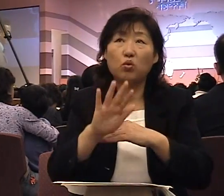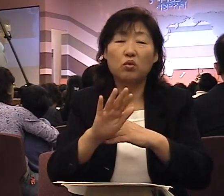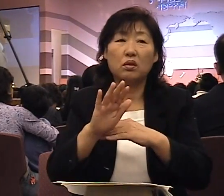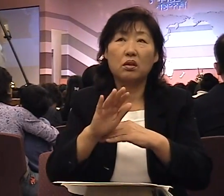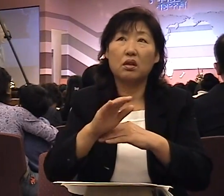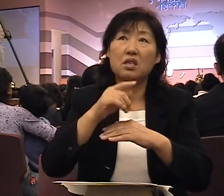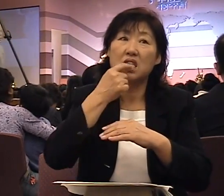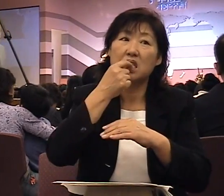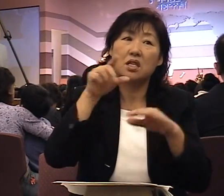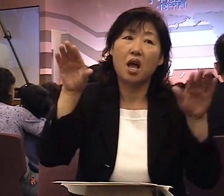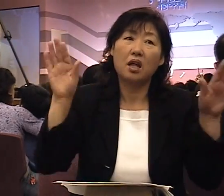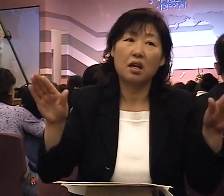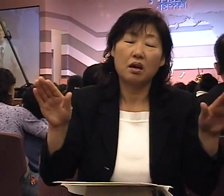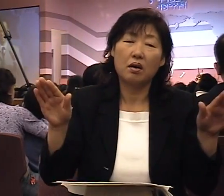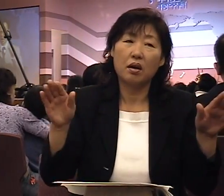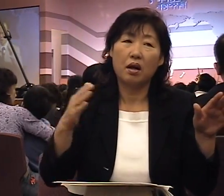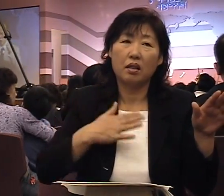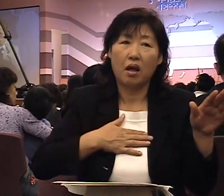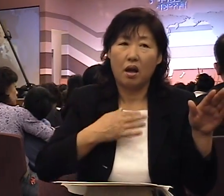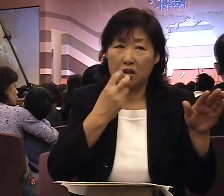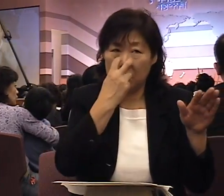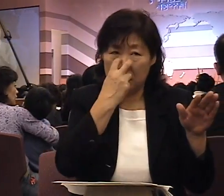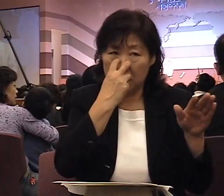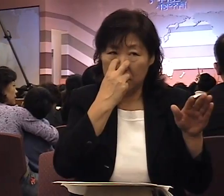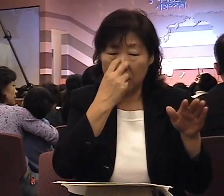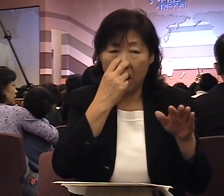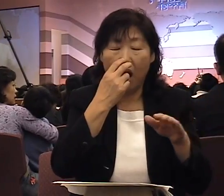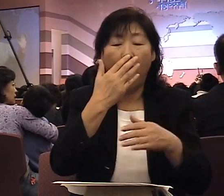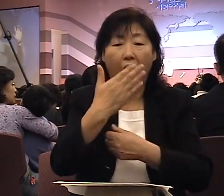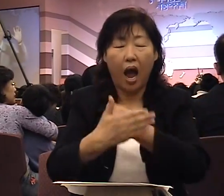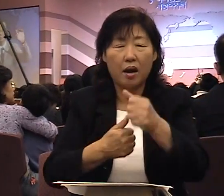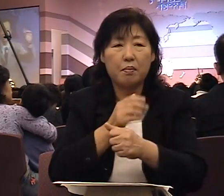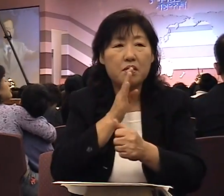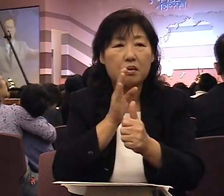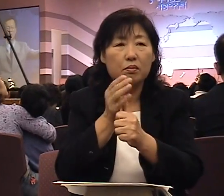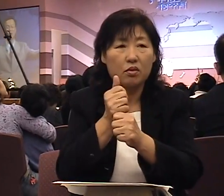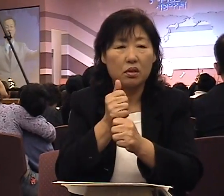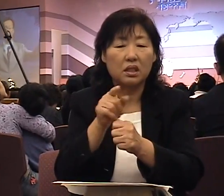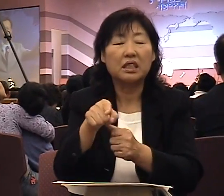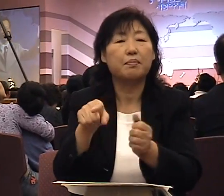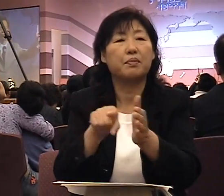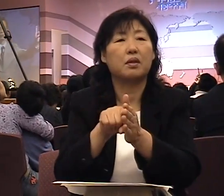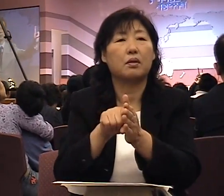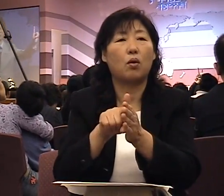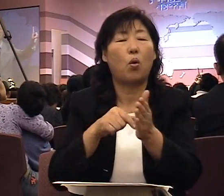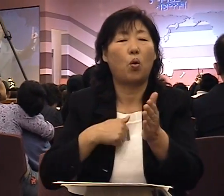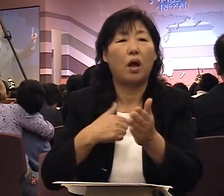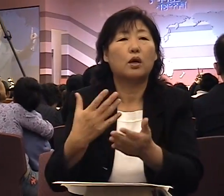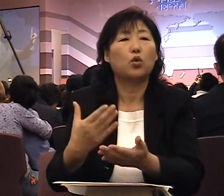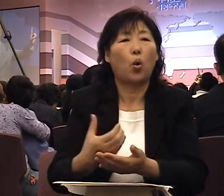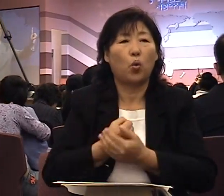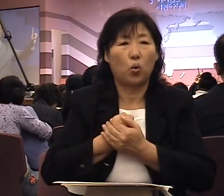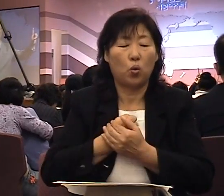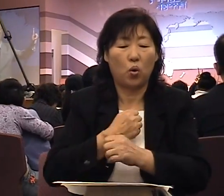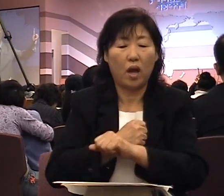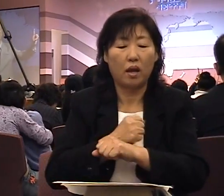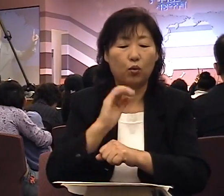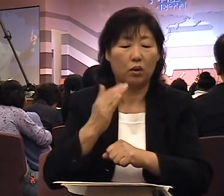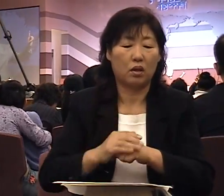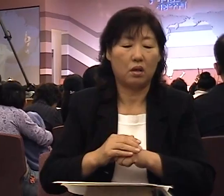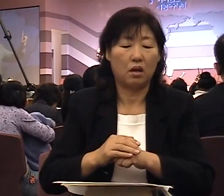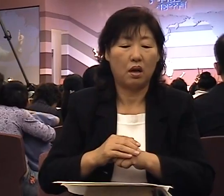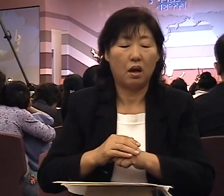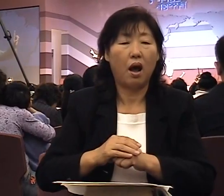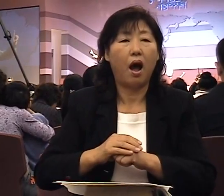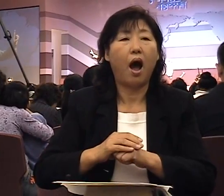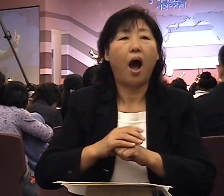보면서 나를 지켜주시는 하나님을 반드시 붙잡을 수 있는 그 믿음을 오늘 소유해야 됩니다. 한 스텝